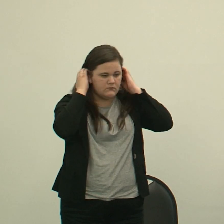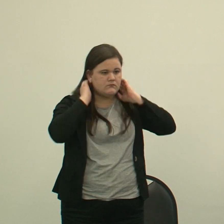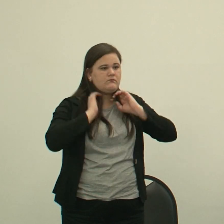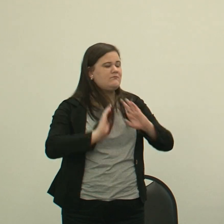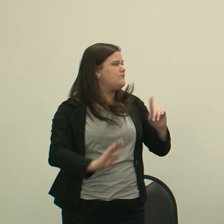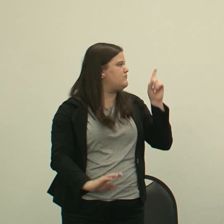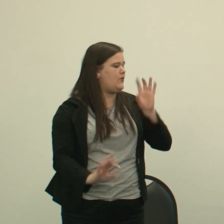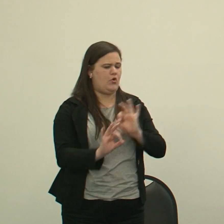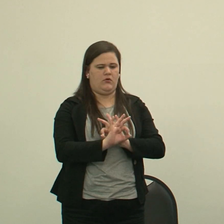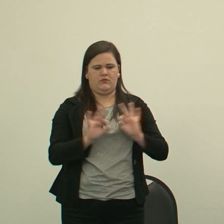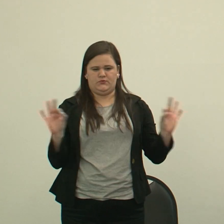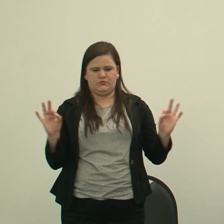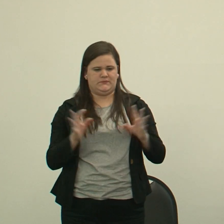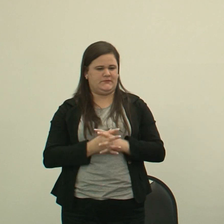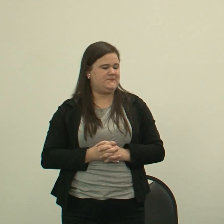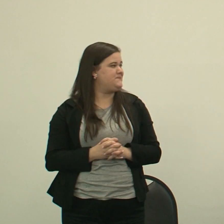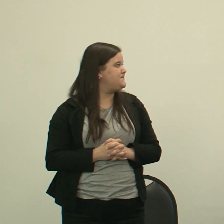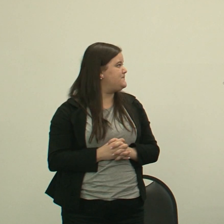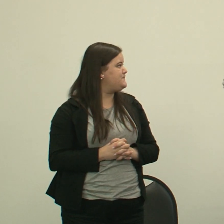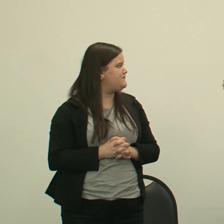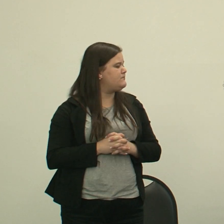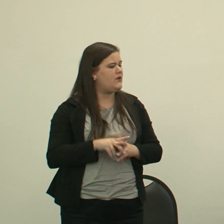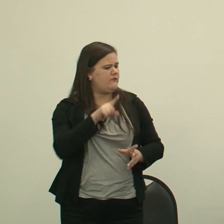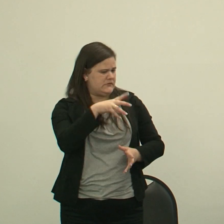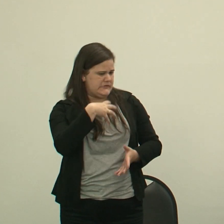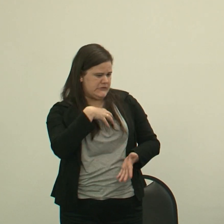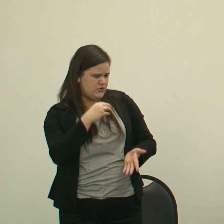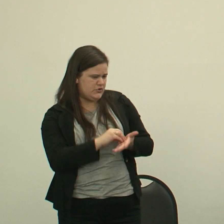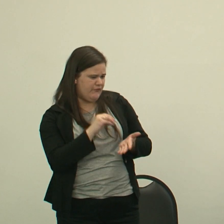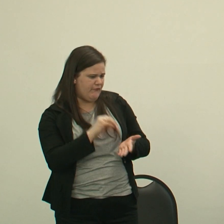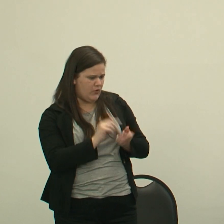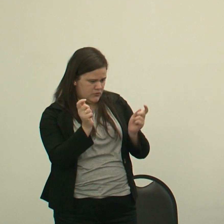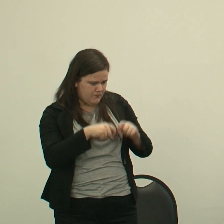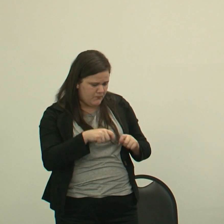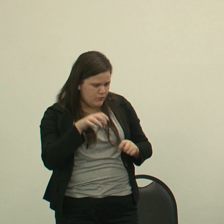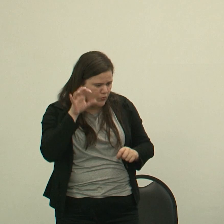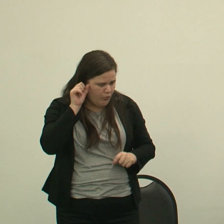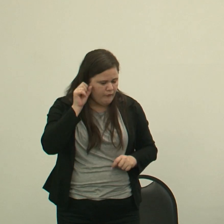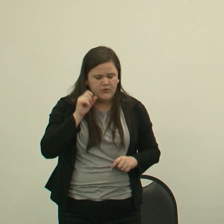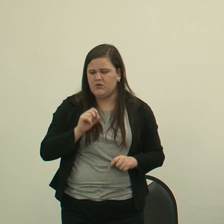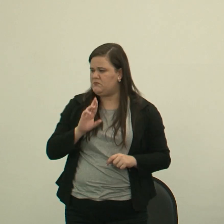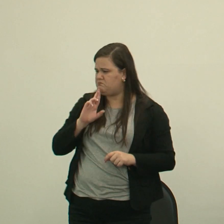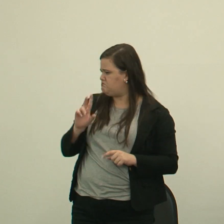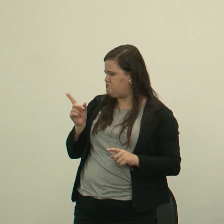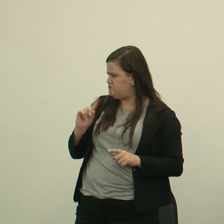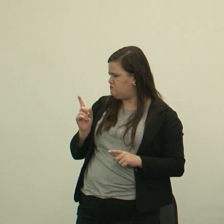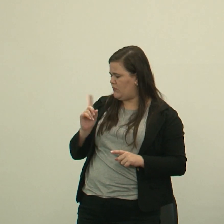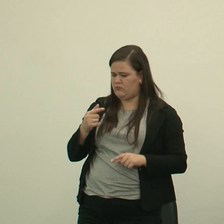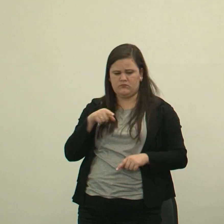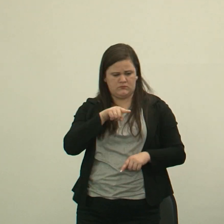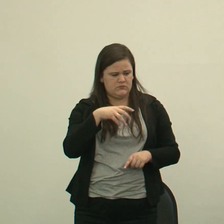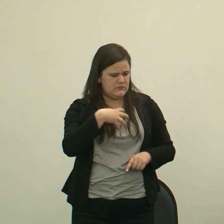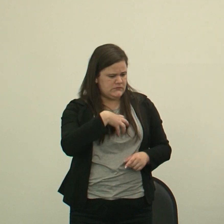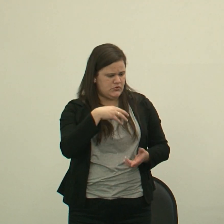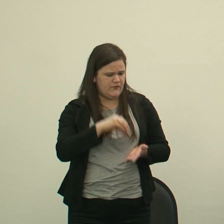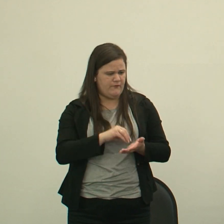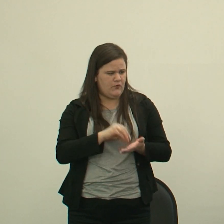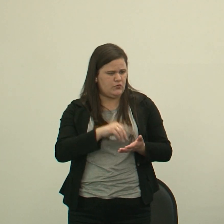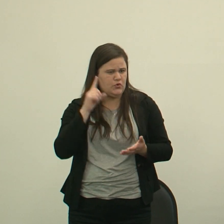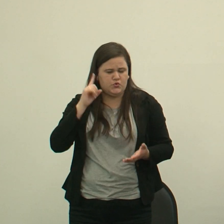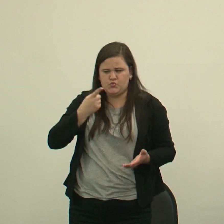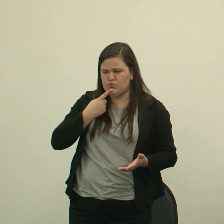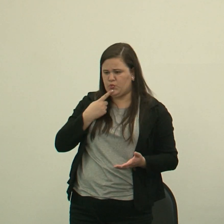Essa é ótima. Você sente falta de ser capaz de ouvir? Não. Você sente falta de ser surdo? Não, nunca